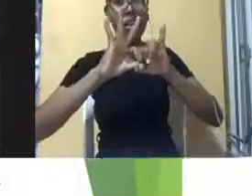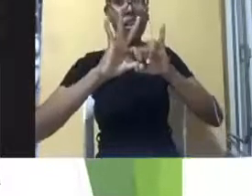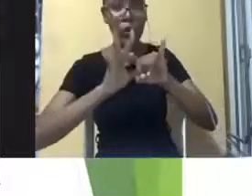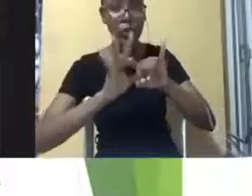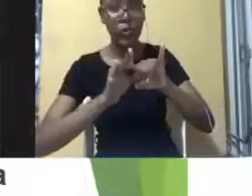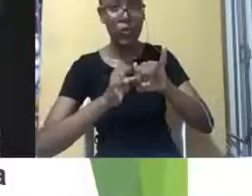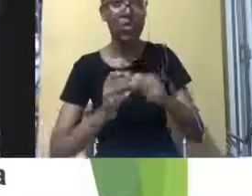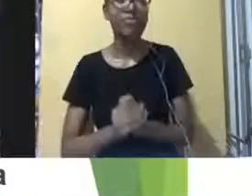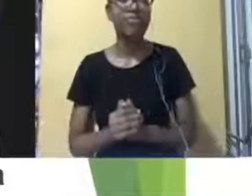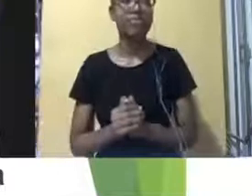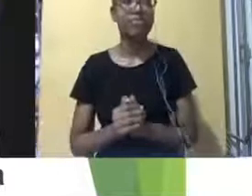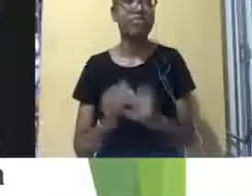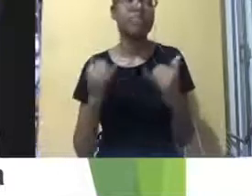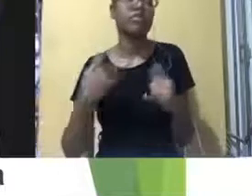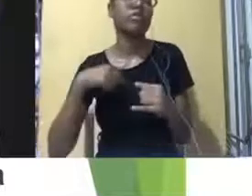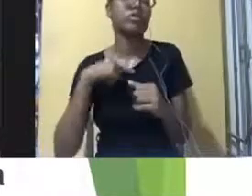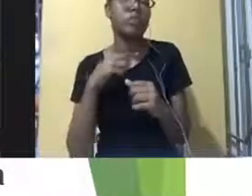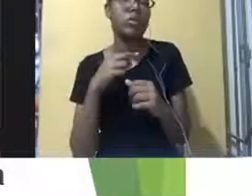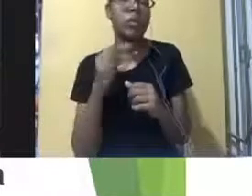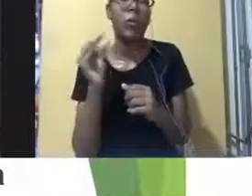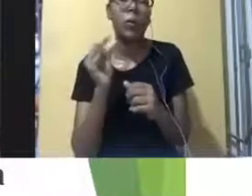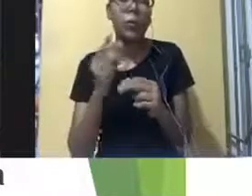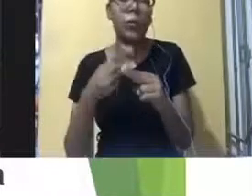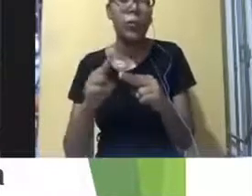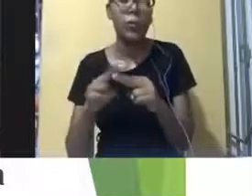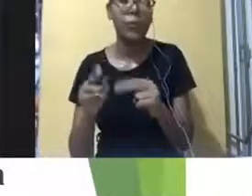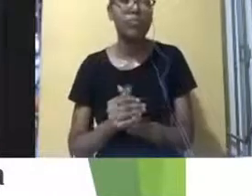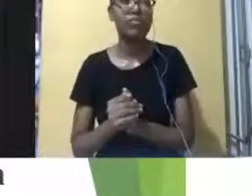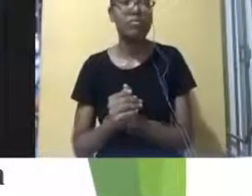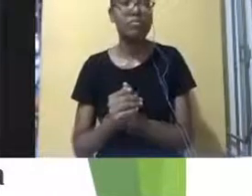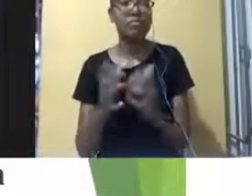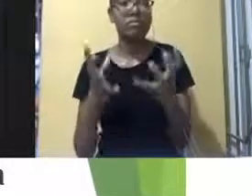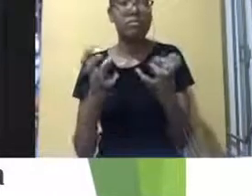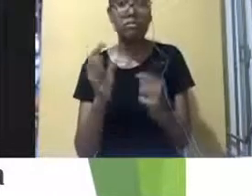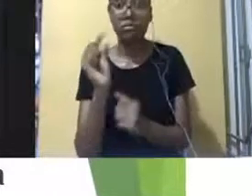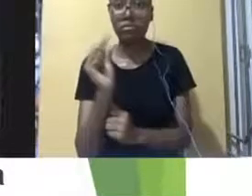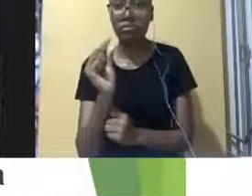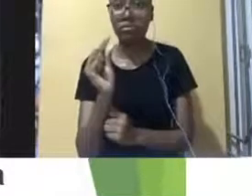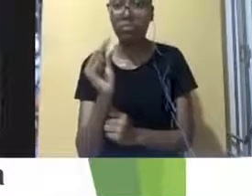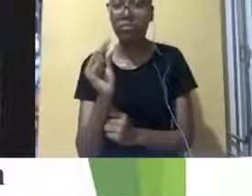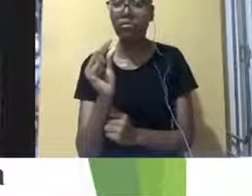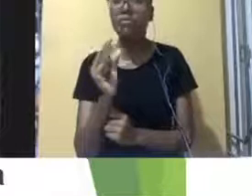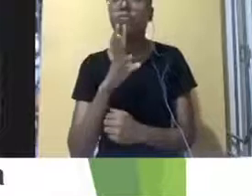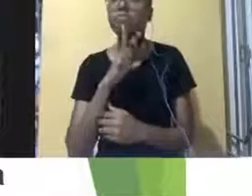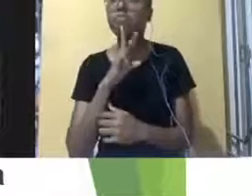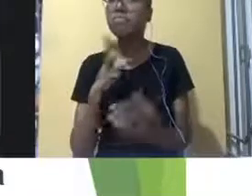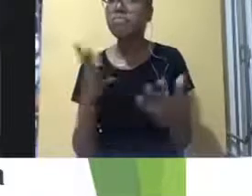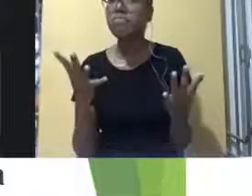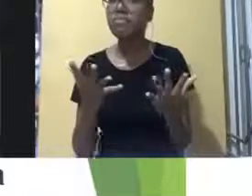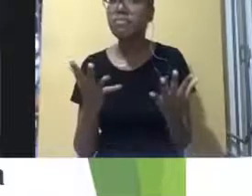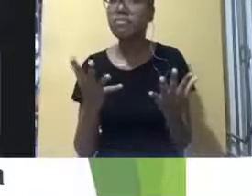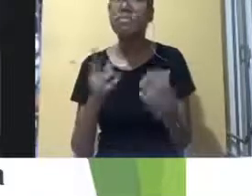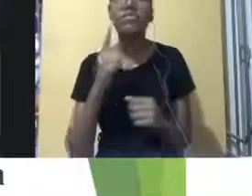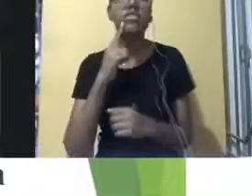porque el tiempo lo tenemos encima. Quiero hablar un poquito ya de la parte de la sordera per